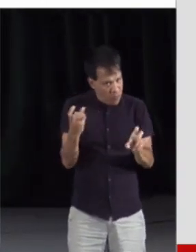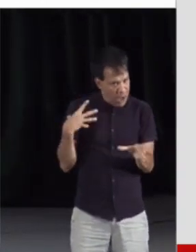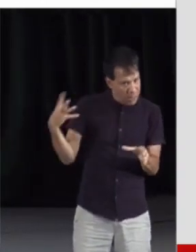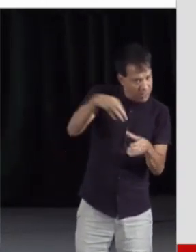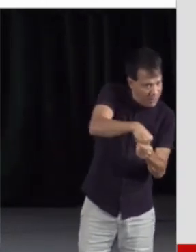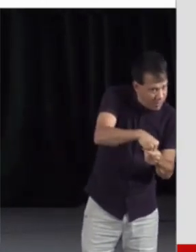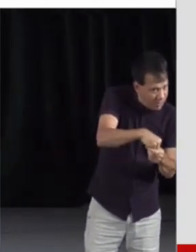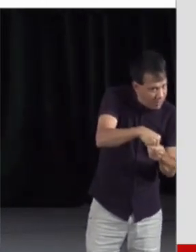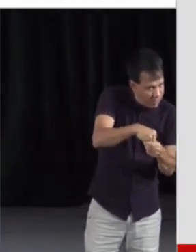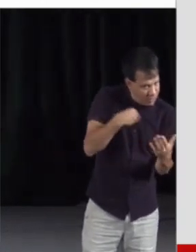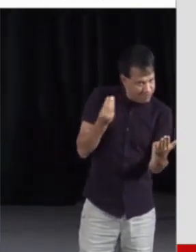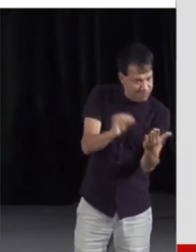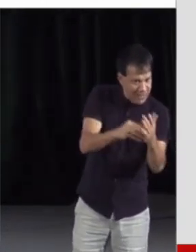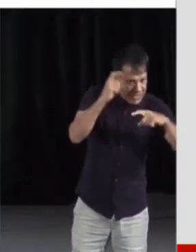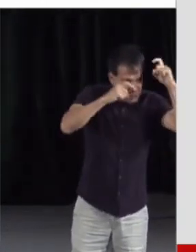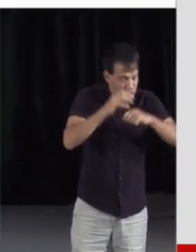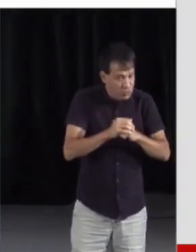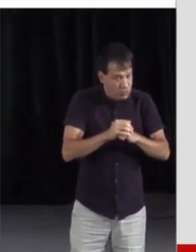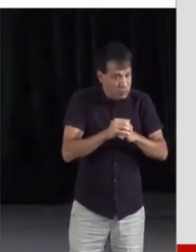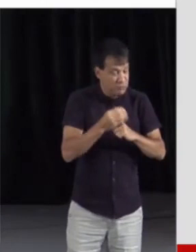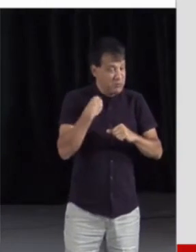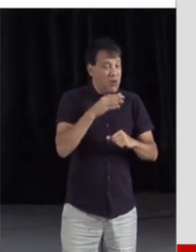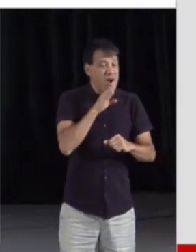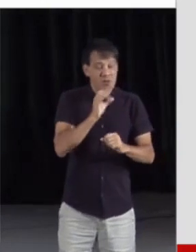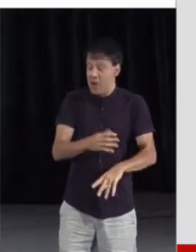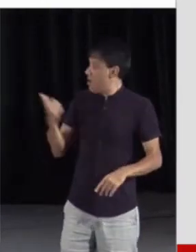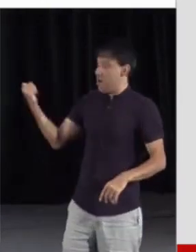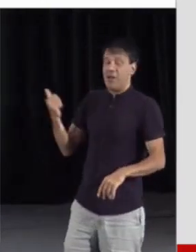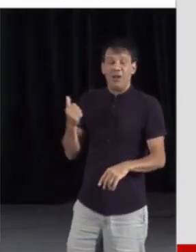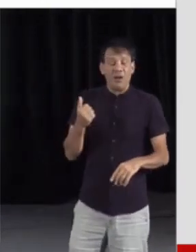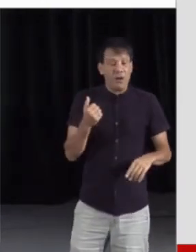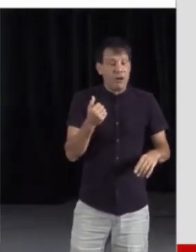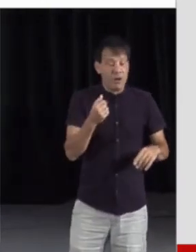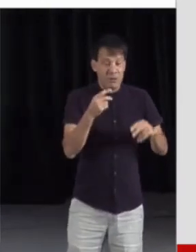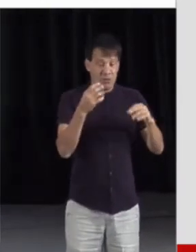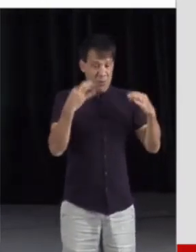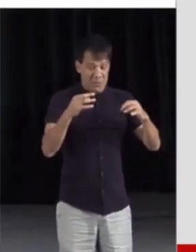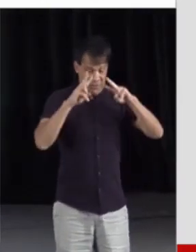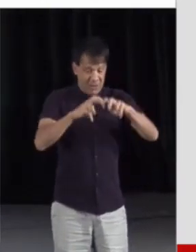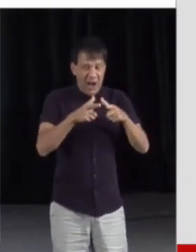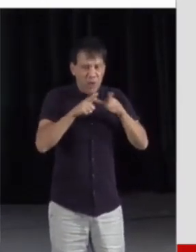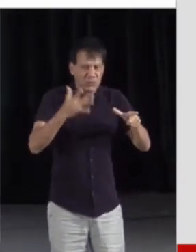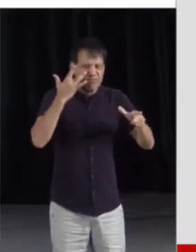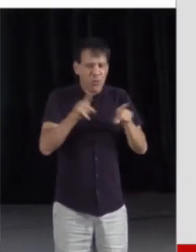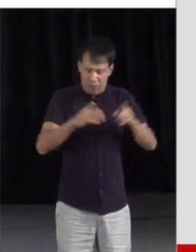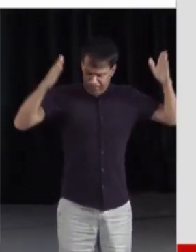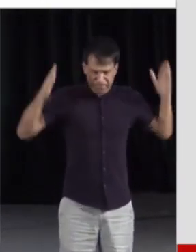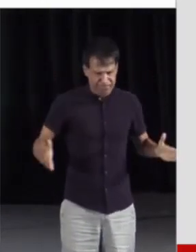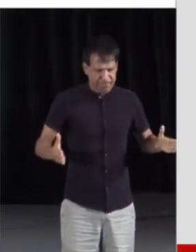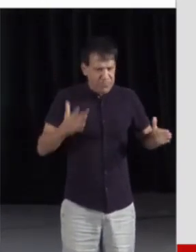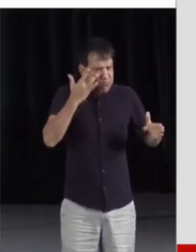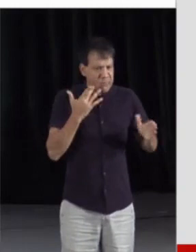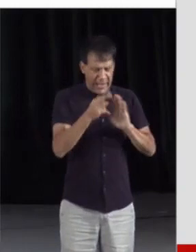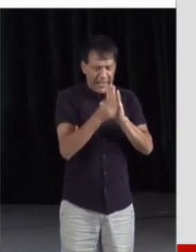los gestos sí que nos ayudan y delatan esta temporalidad. Por eso, nuestro interés en incorporarlos también, porque a